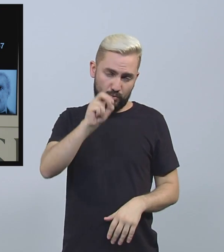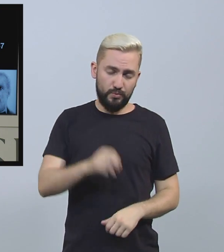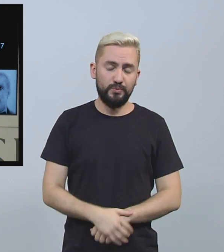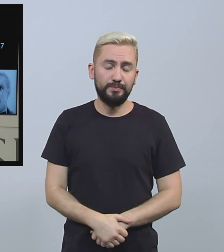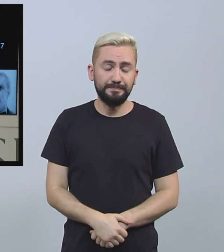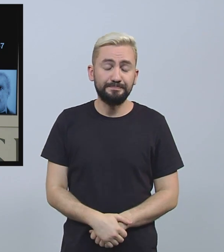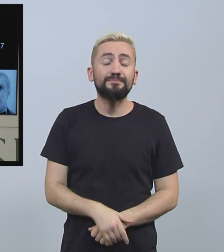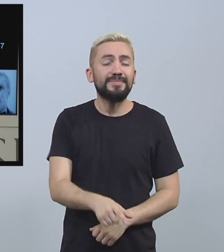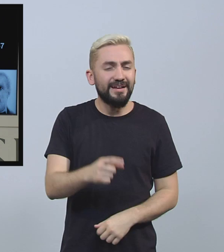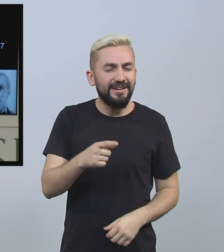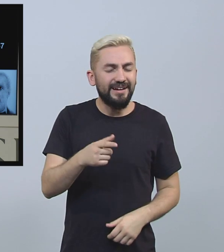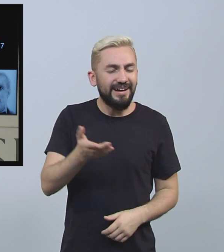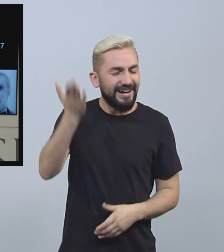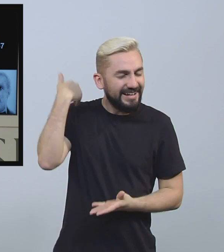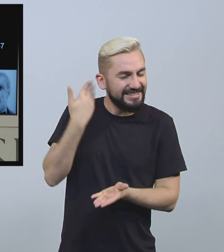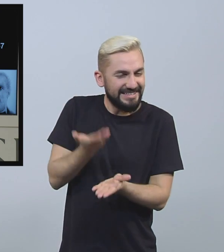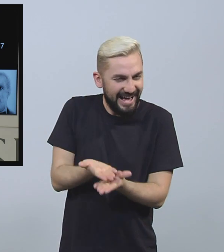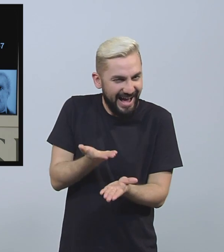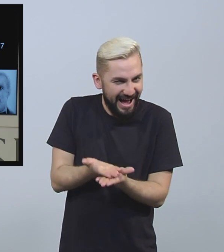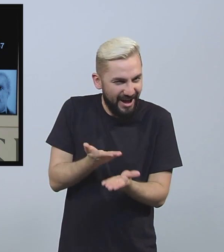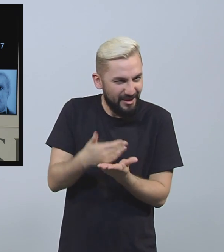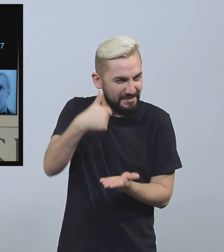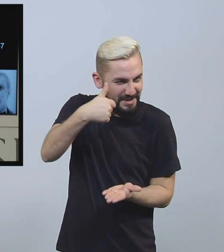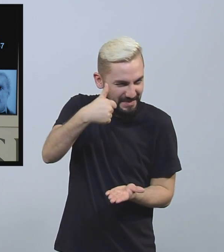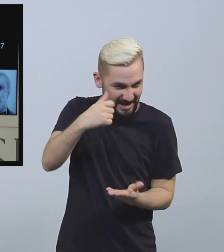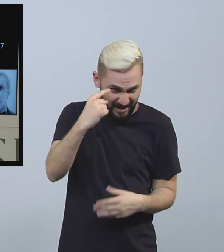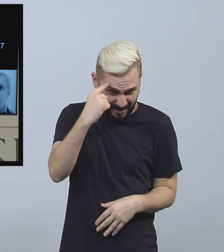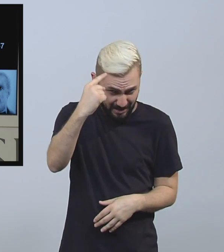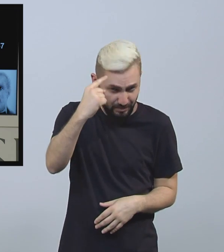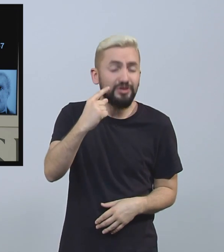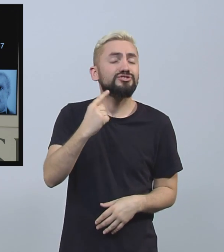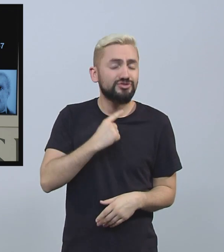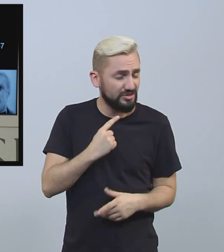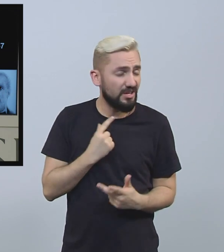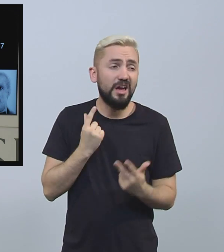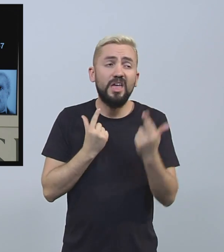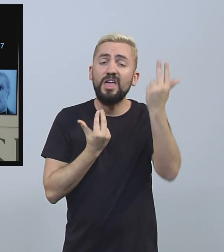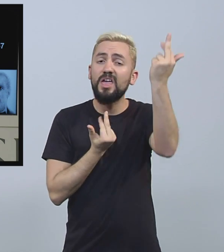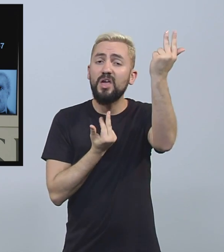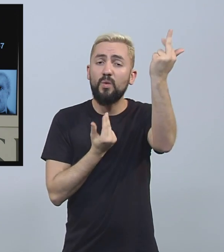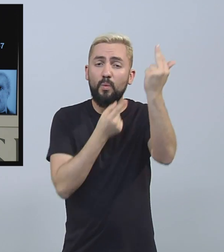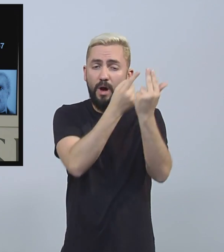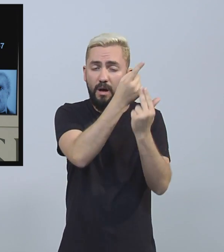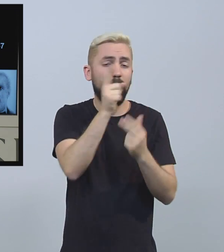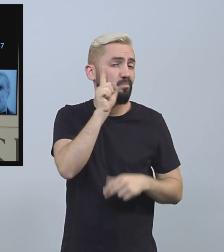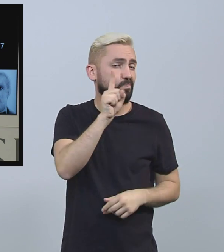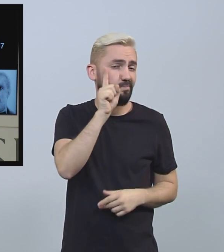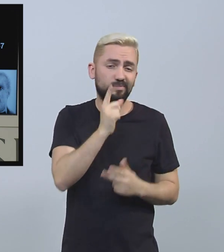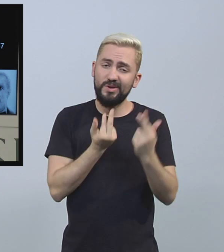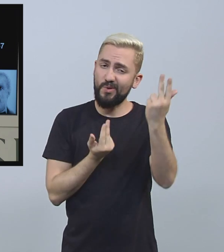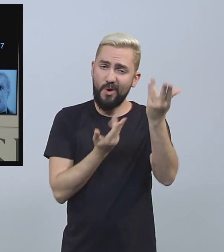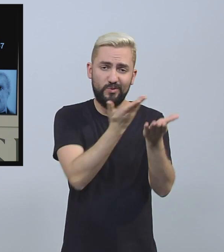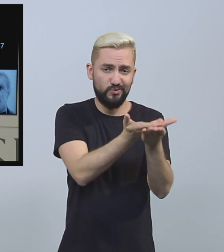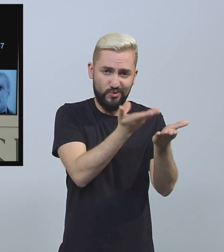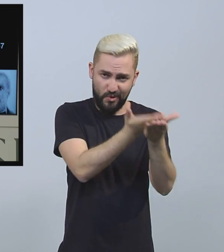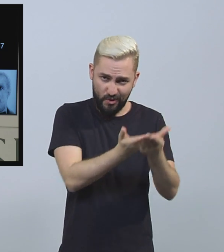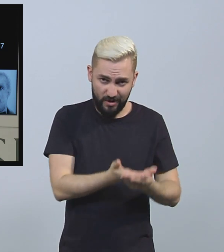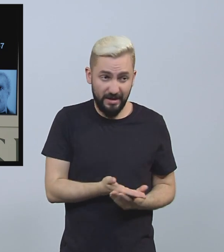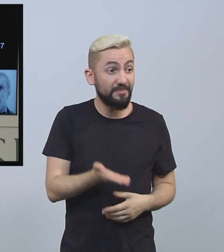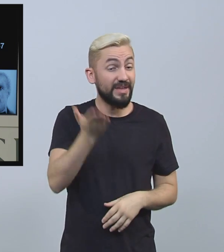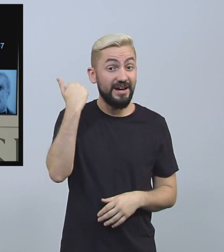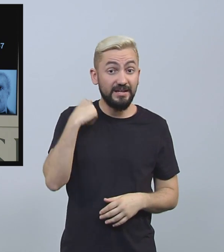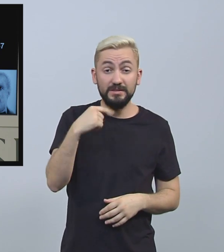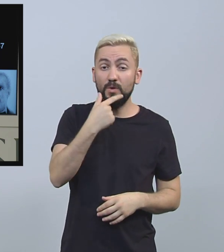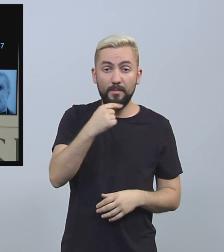Vocês devem se lembrar da aula anterior que algo semelhante aconteceu nos Estados Unidos, né? Quando